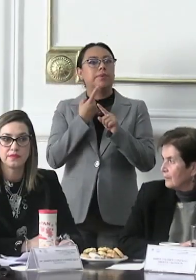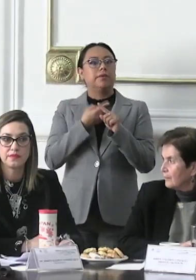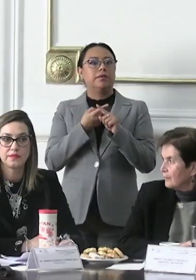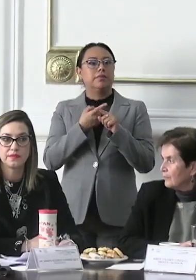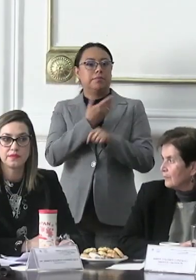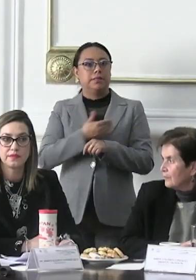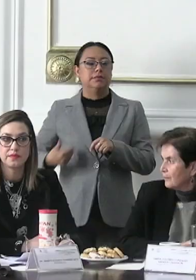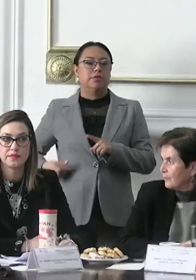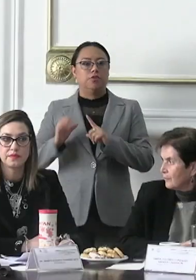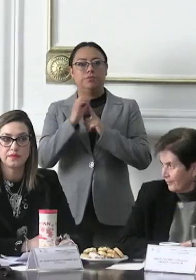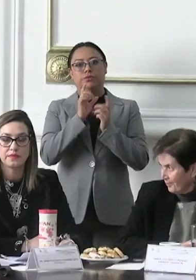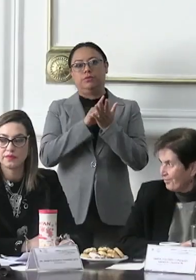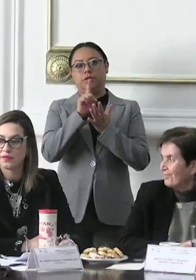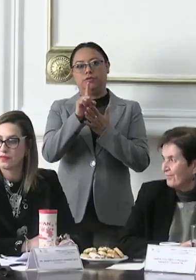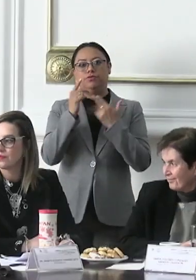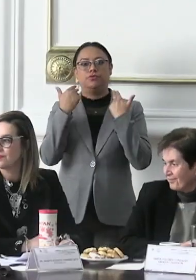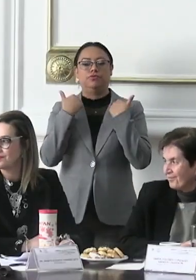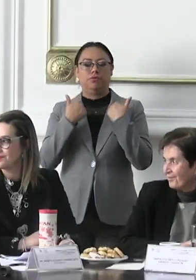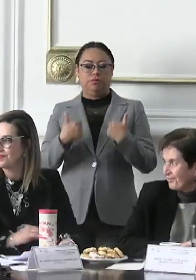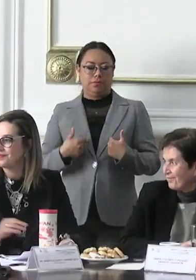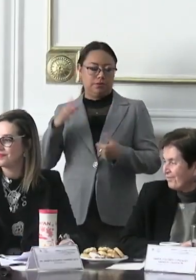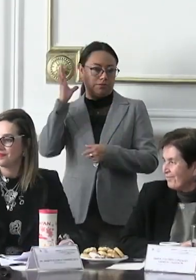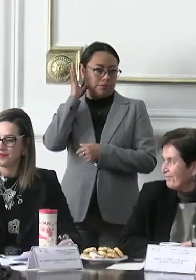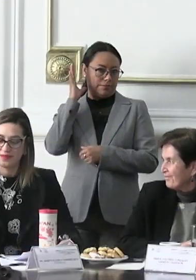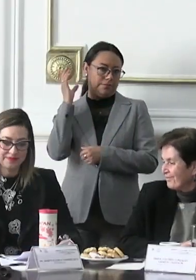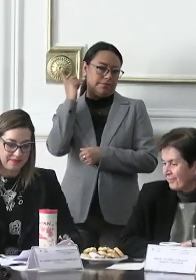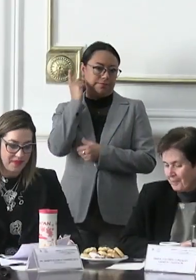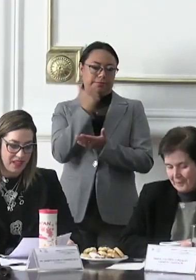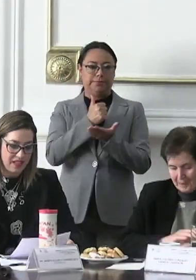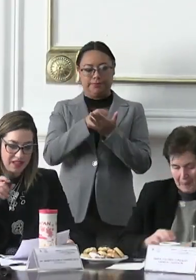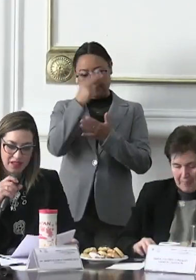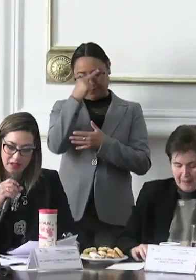Derechos Humanos del Congreso. Es cuanto.